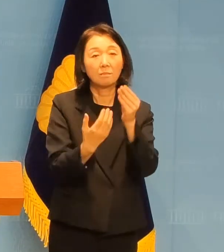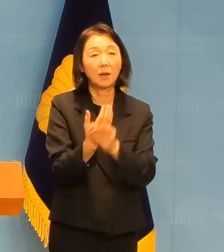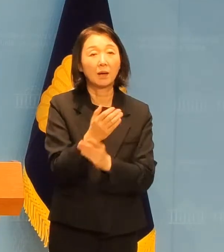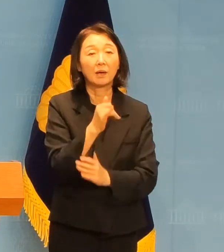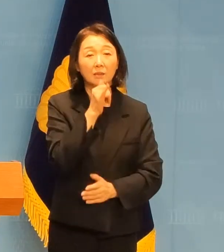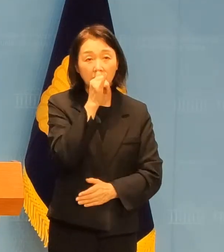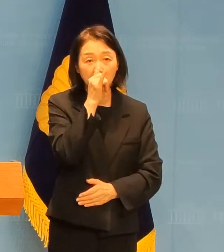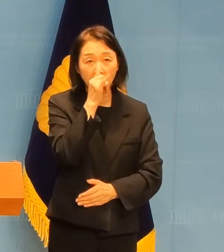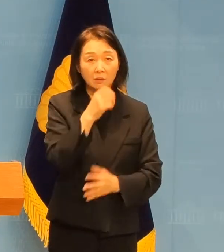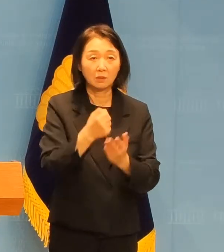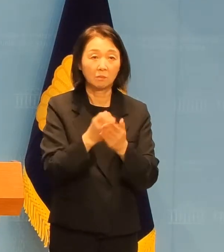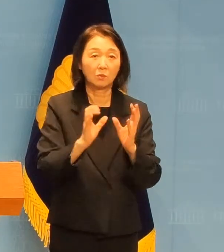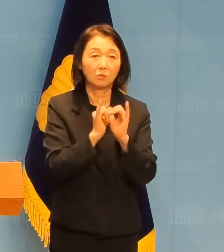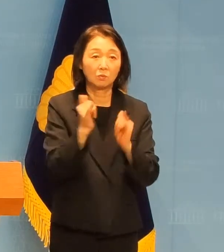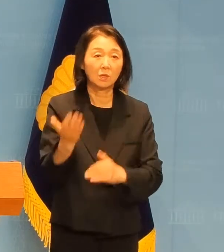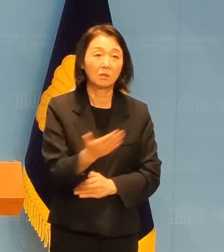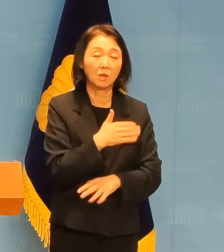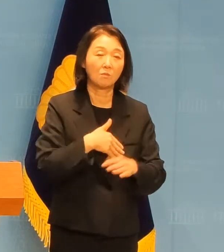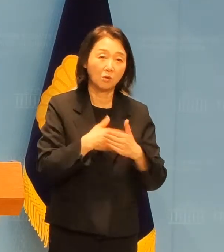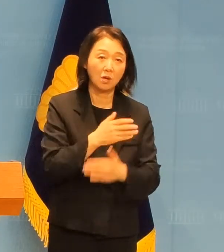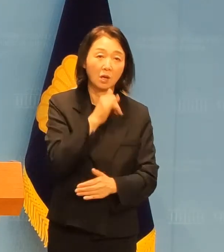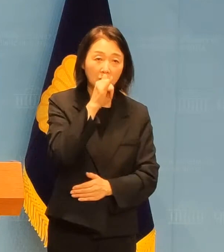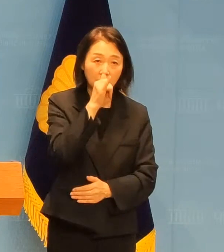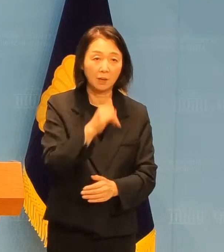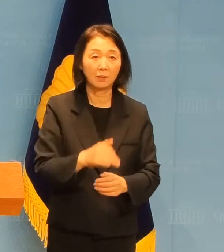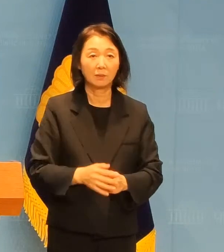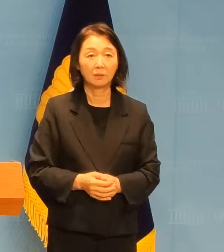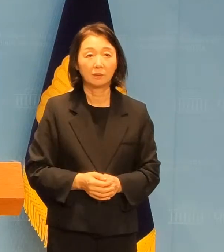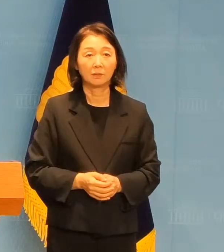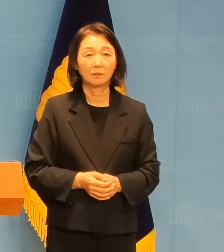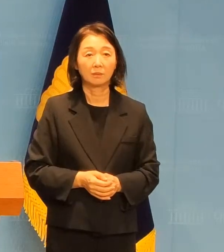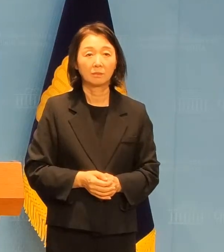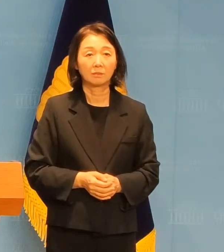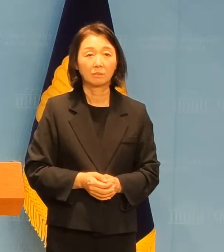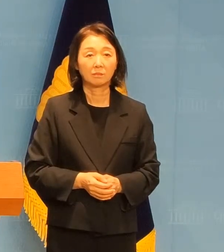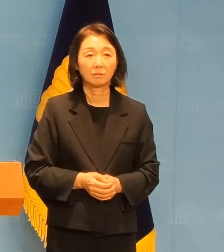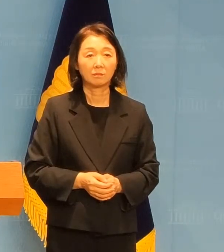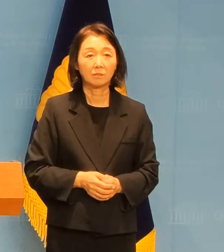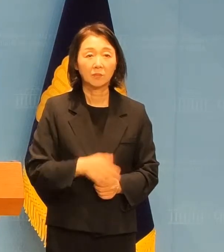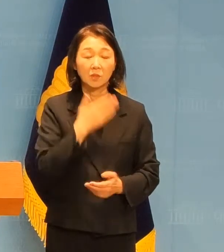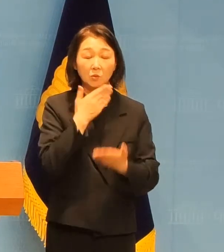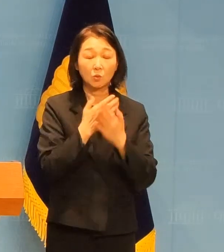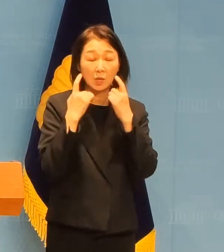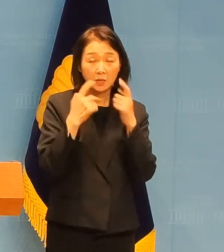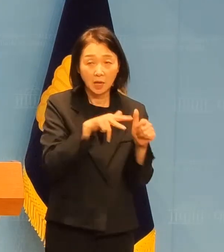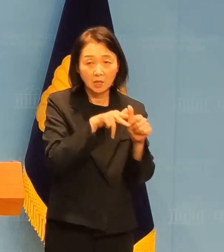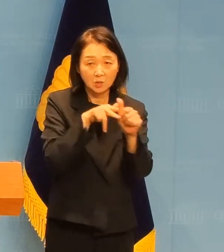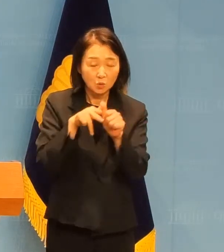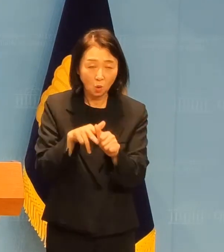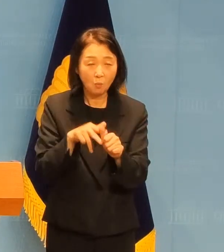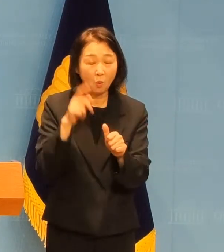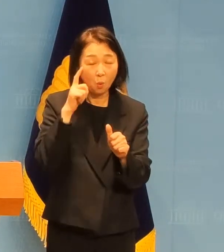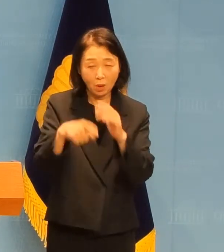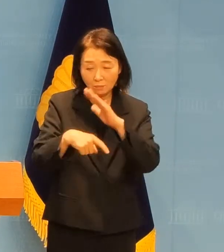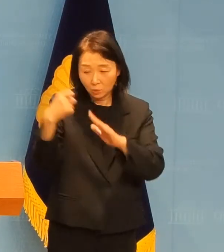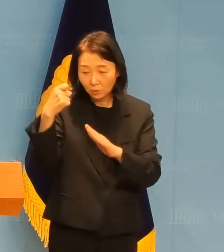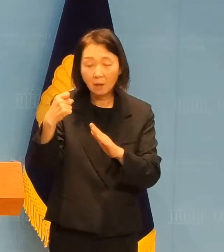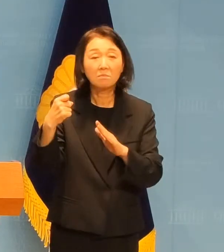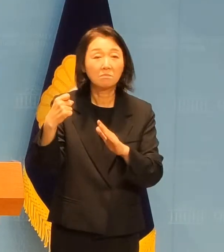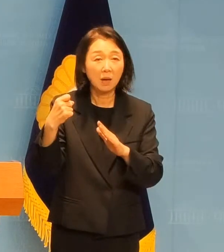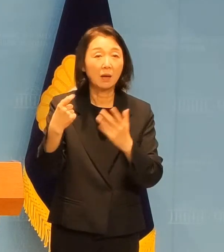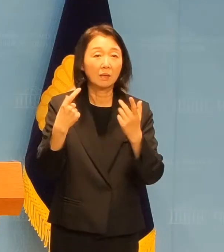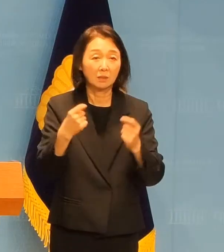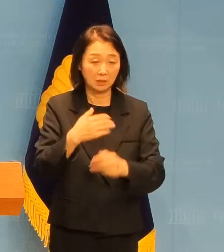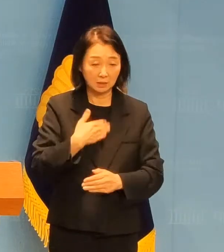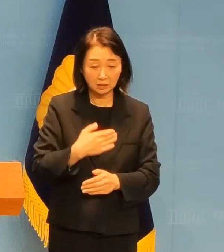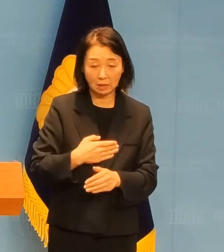이어지며 국민들의 불안감이 극에 달하고 있습니다. 소중한 개인정보가 속수무책으로 도난당하고